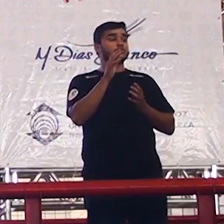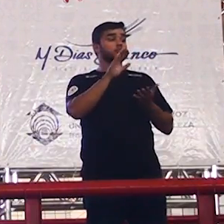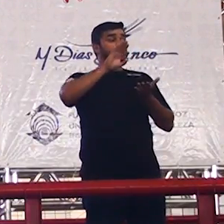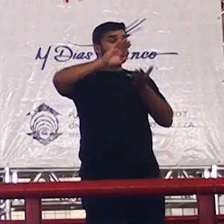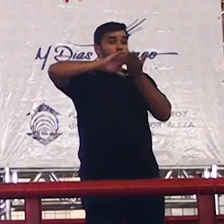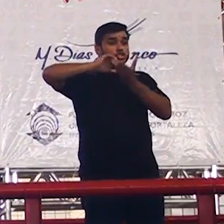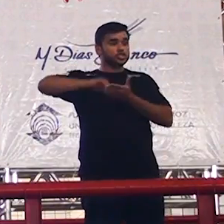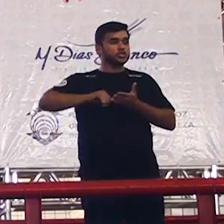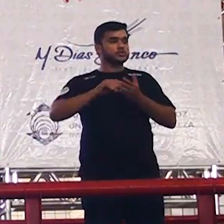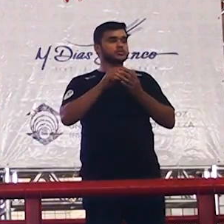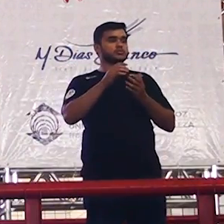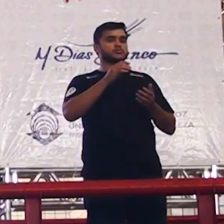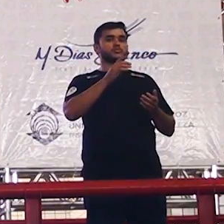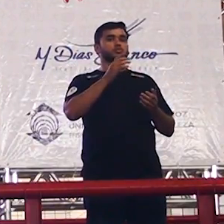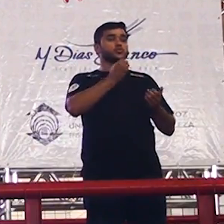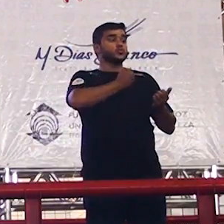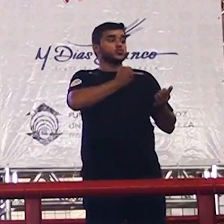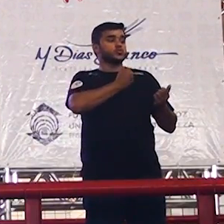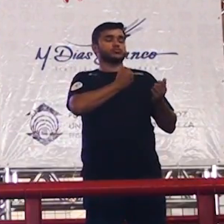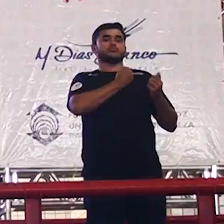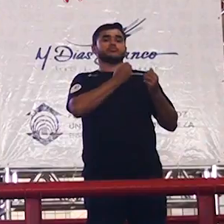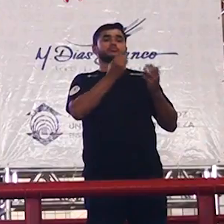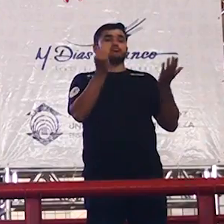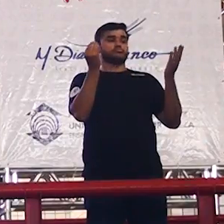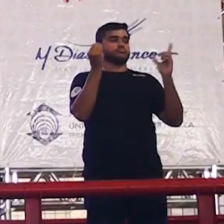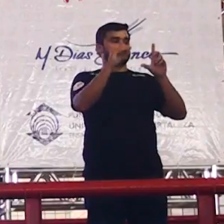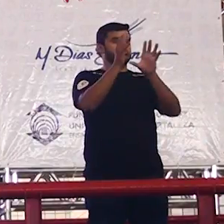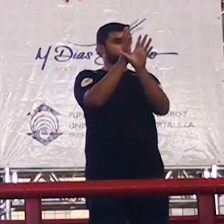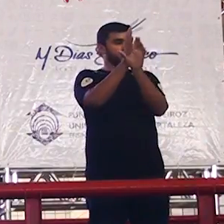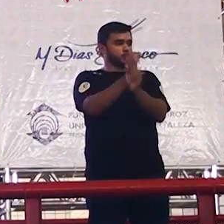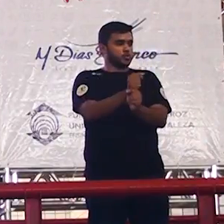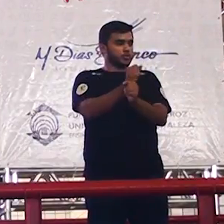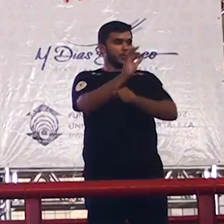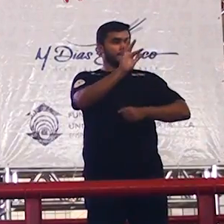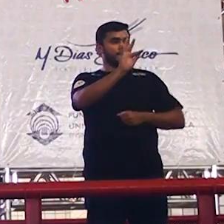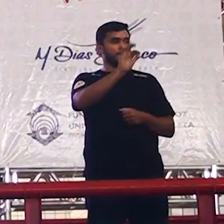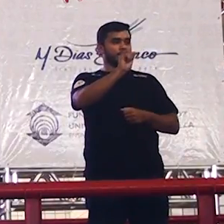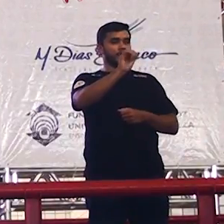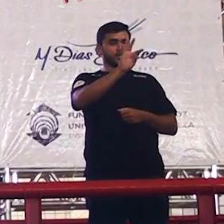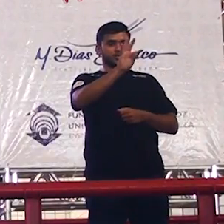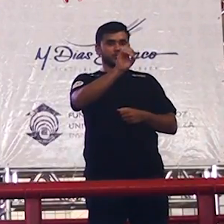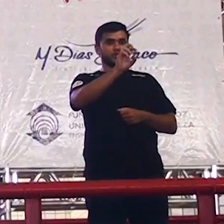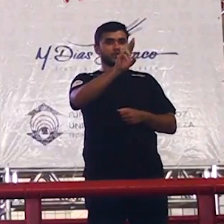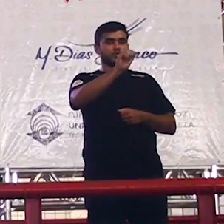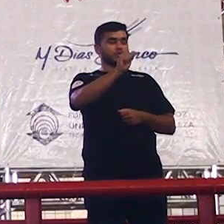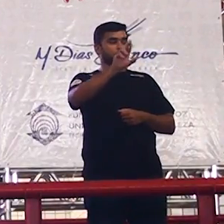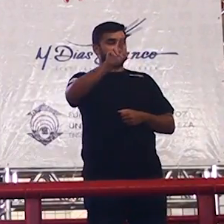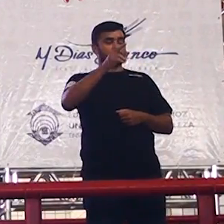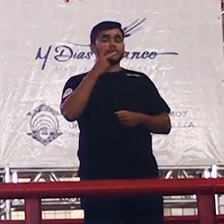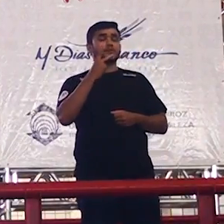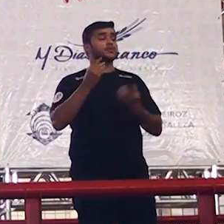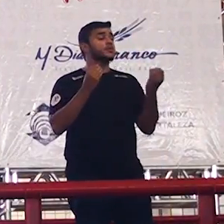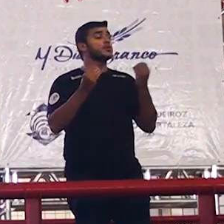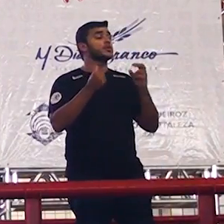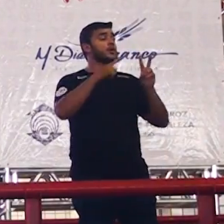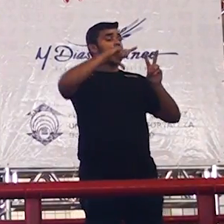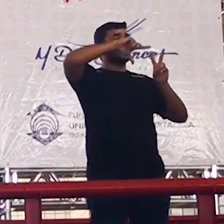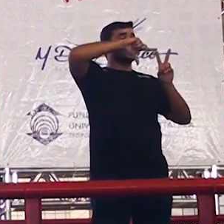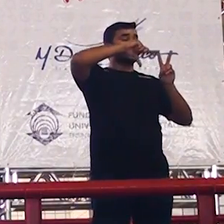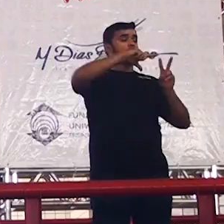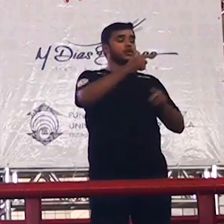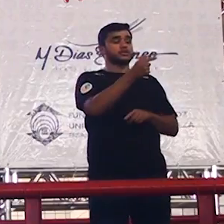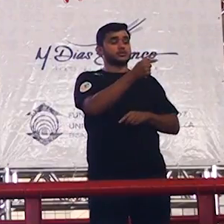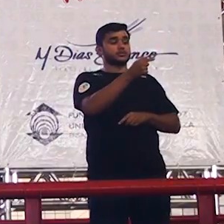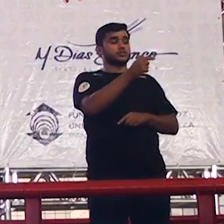sai da raiz. Mas se você observar, quem é 7.700? É